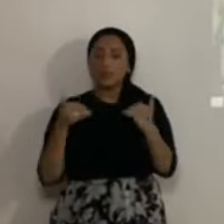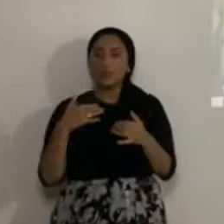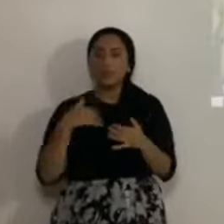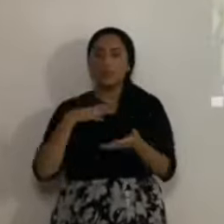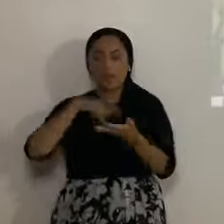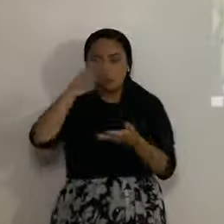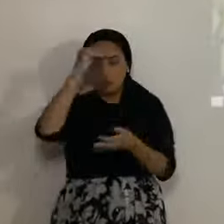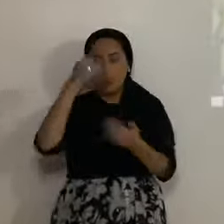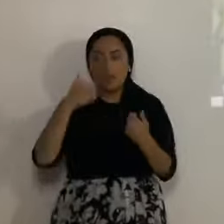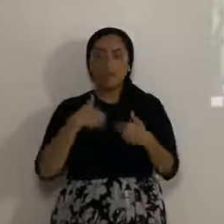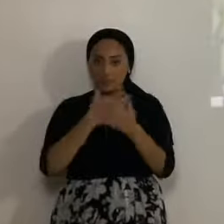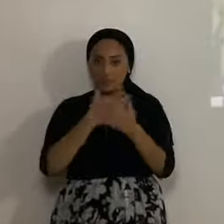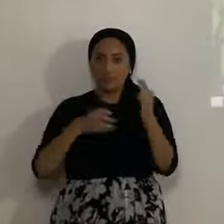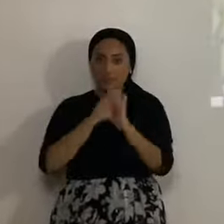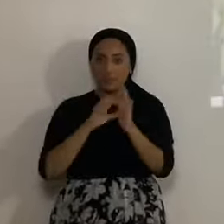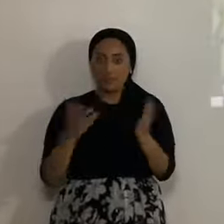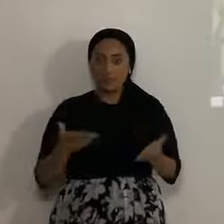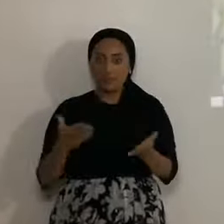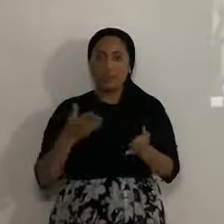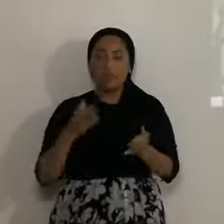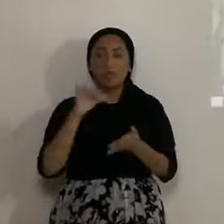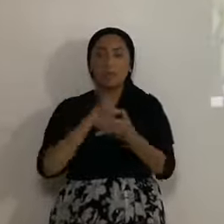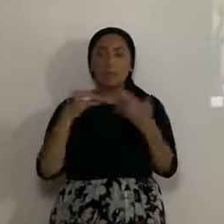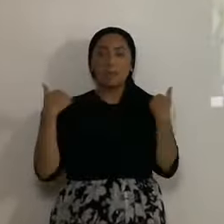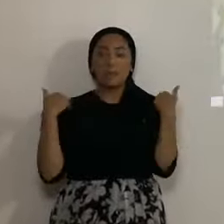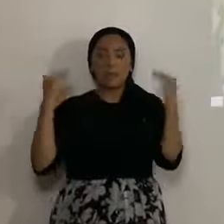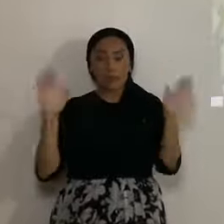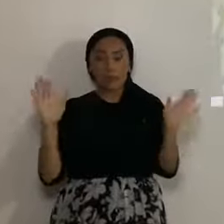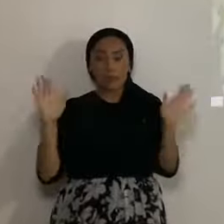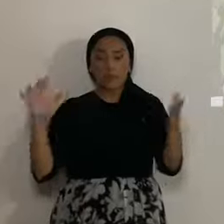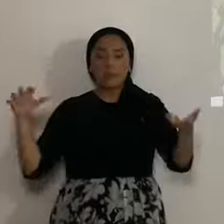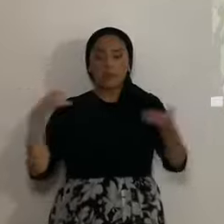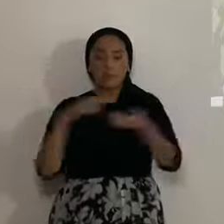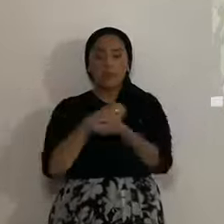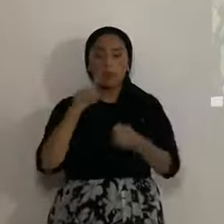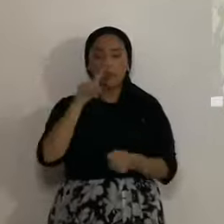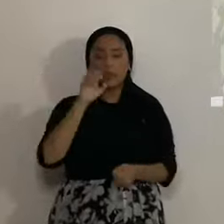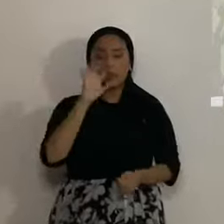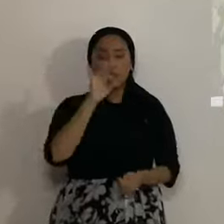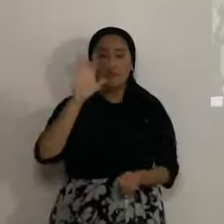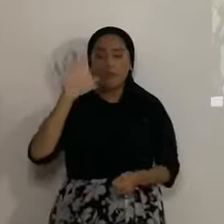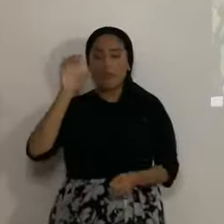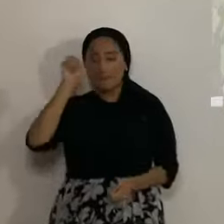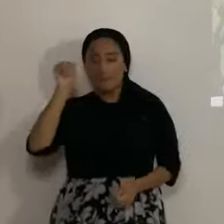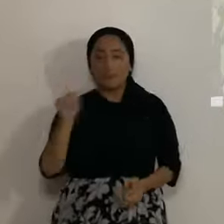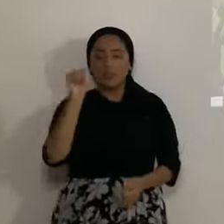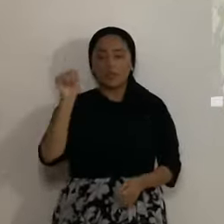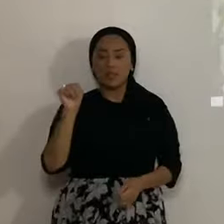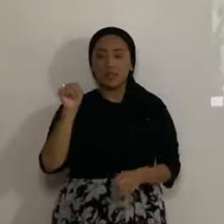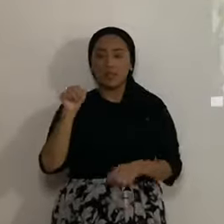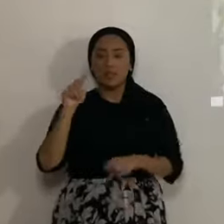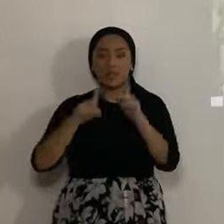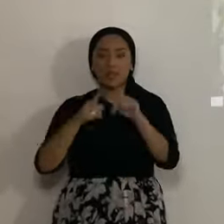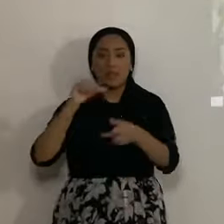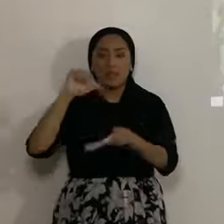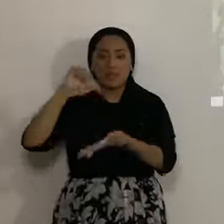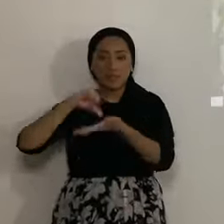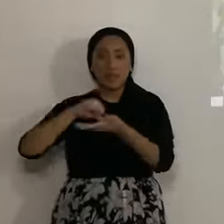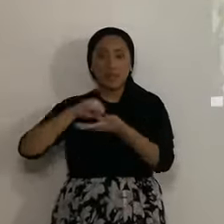vamos a ver que hay ejemplos acá que un ángel exterminó 185 mil asidios, un ángel